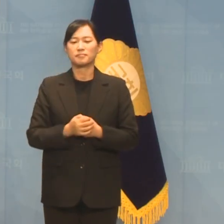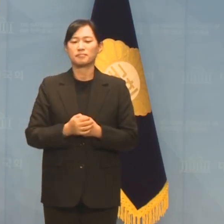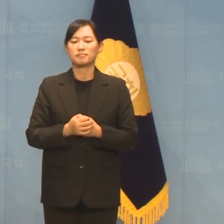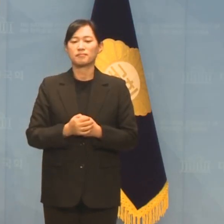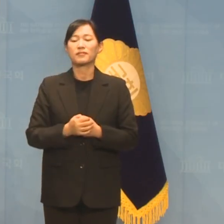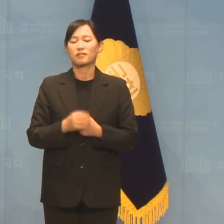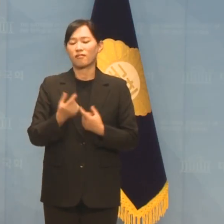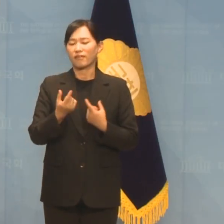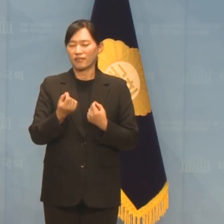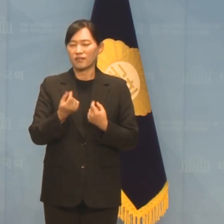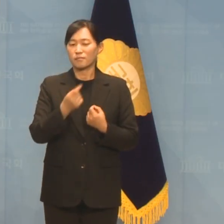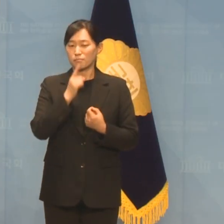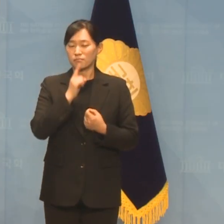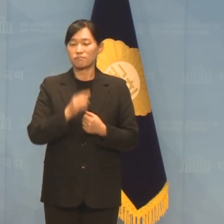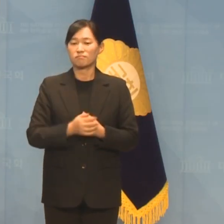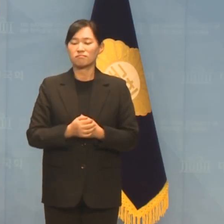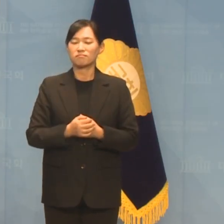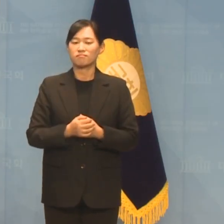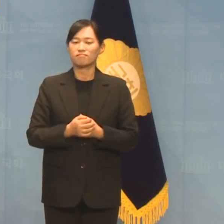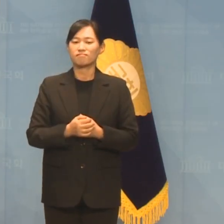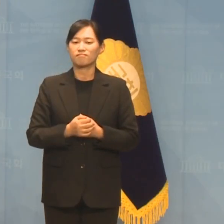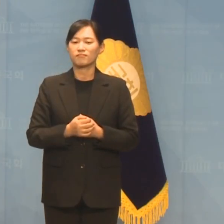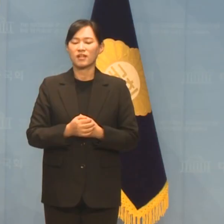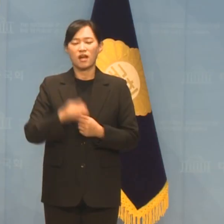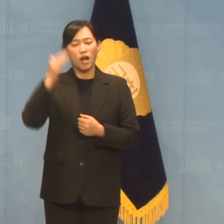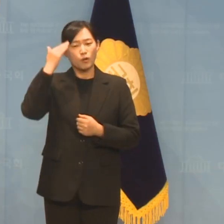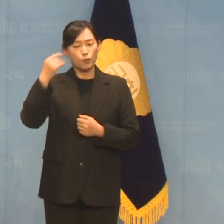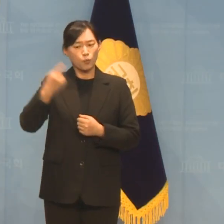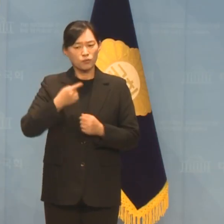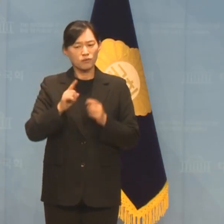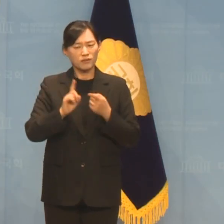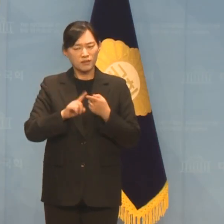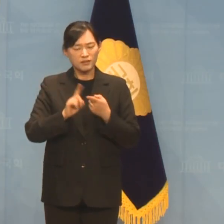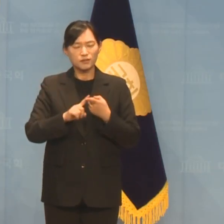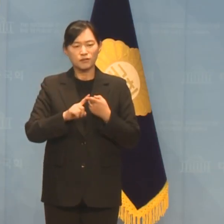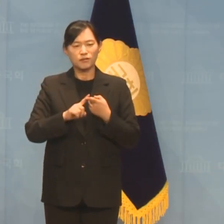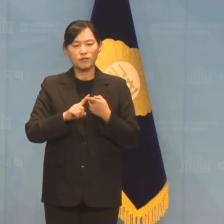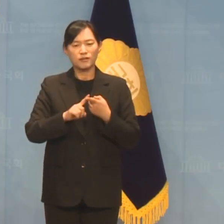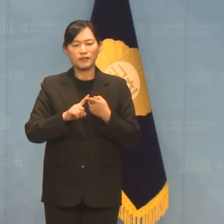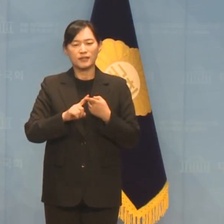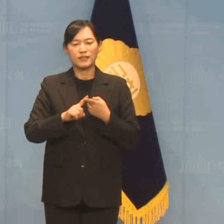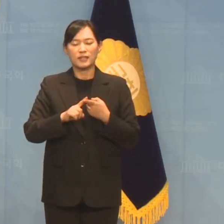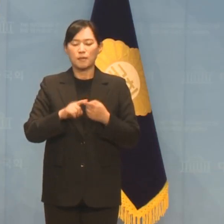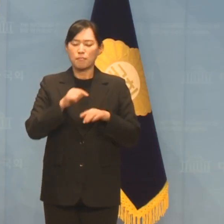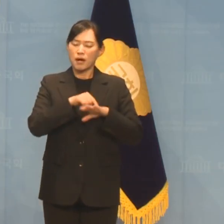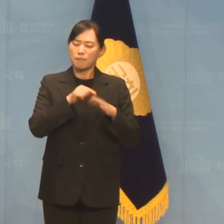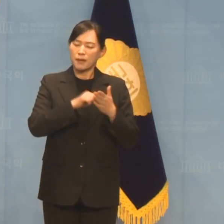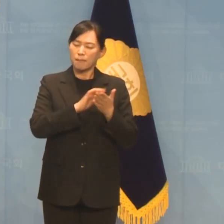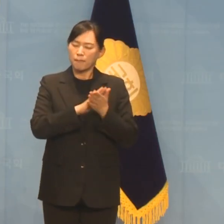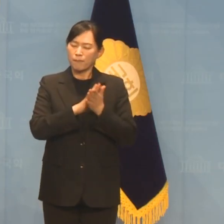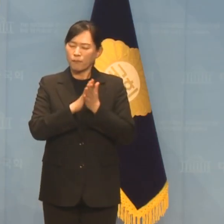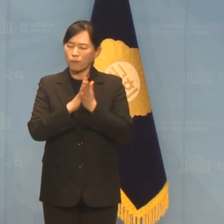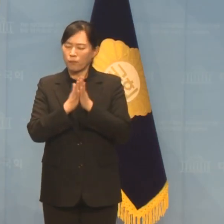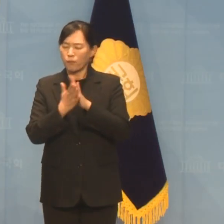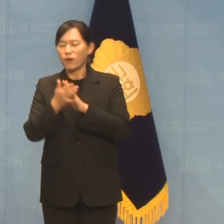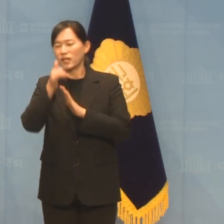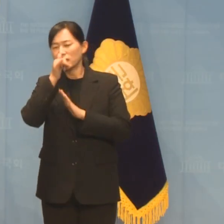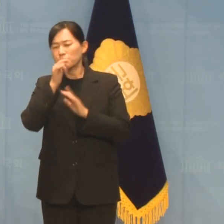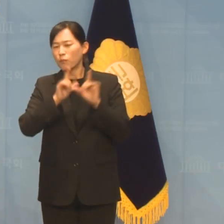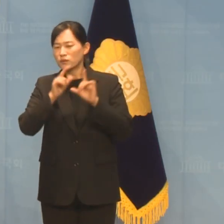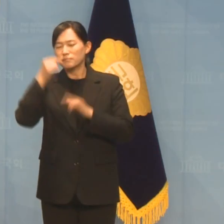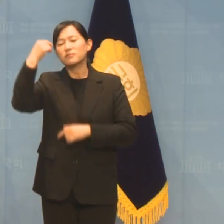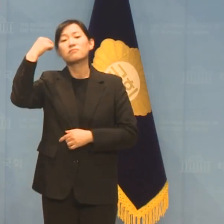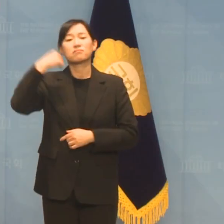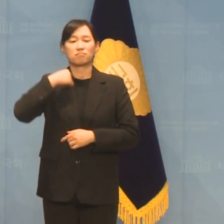생각해 봐야 할 것 같습니다. 라며 귀순에 대해서 어느 정도 심경의 변화가 생기고 있음을 느낄